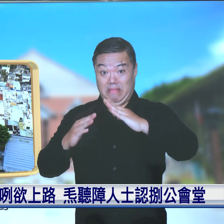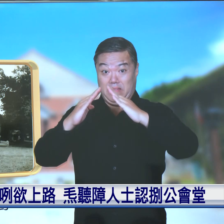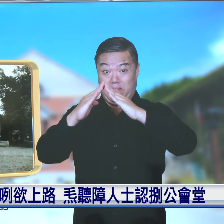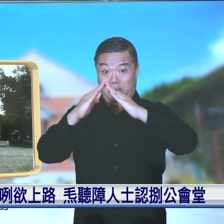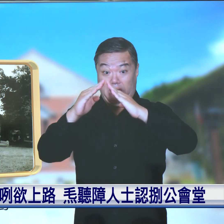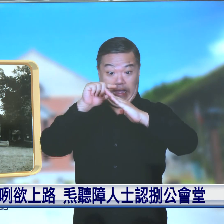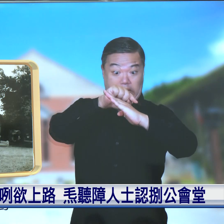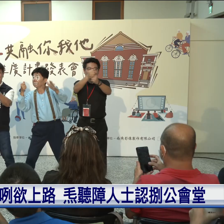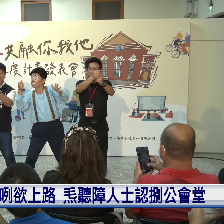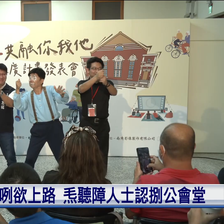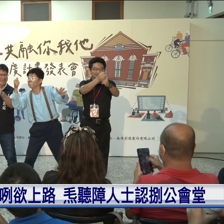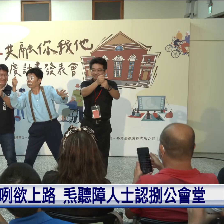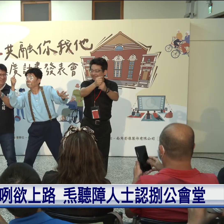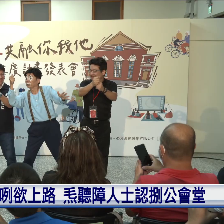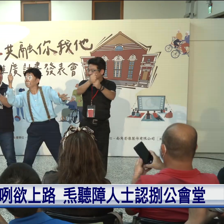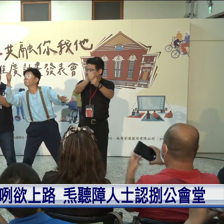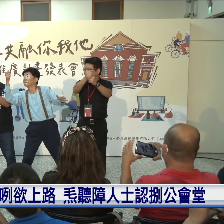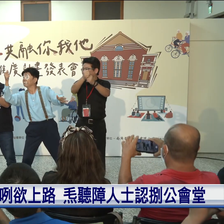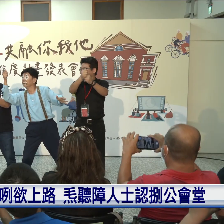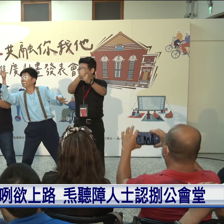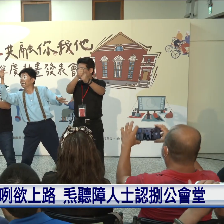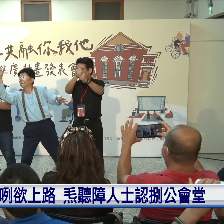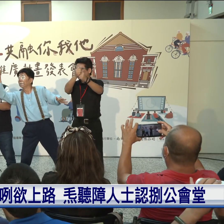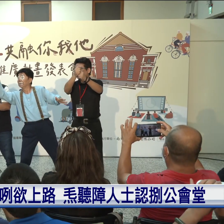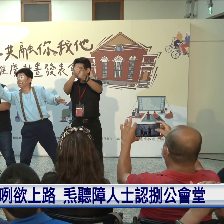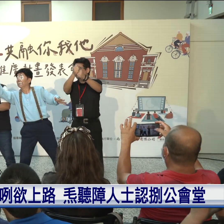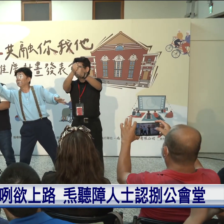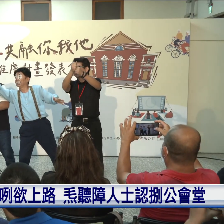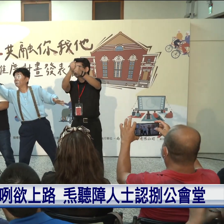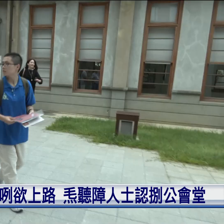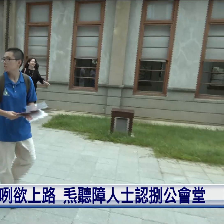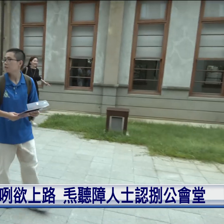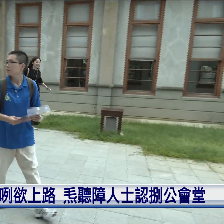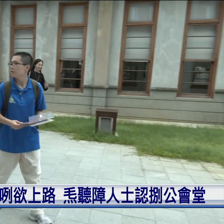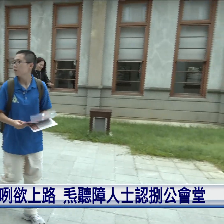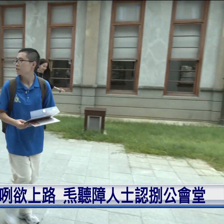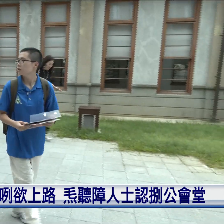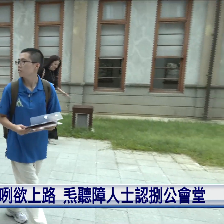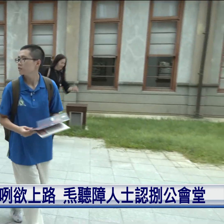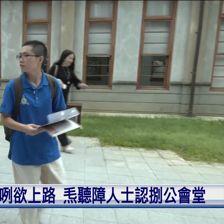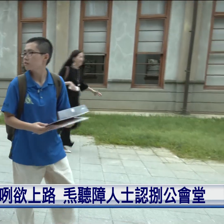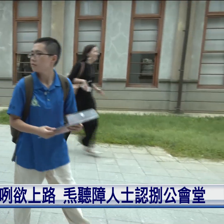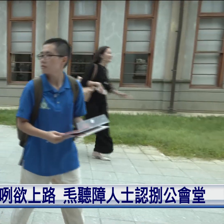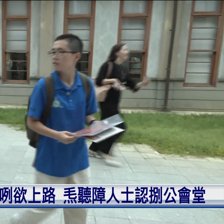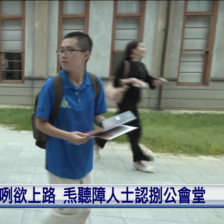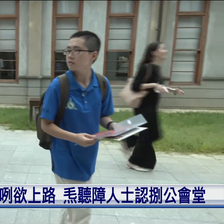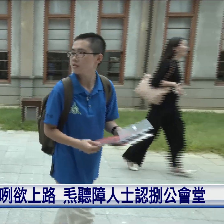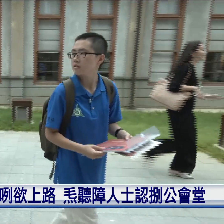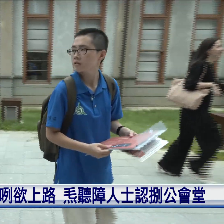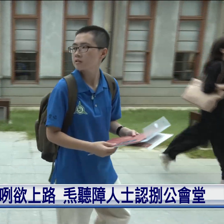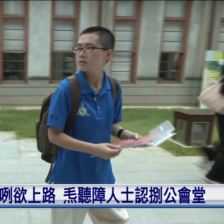务，到11月前，各专手语导览活动，由手语老师带大家来联办新竹公会堂，